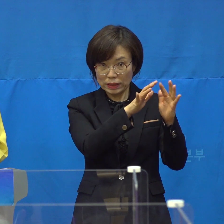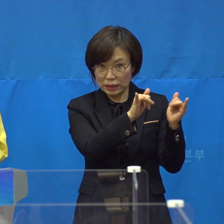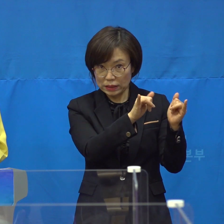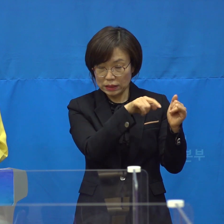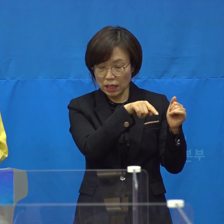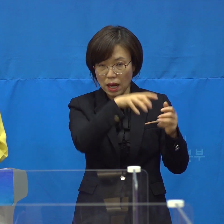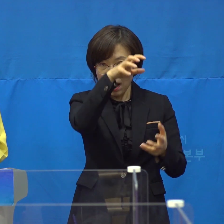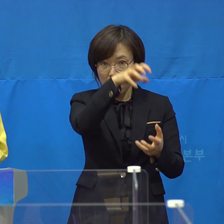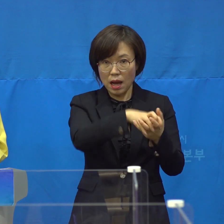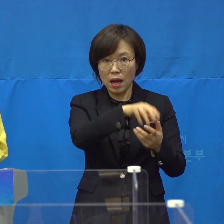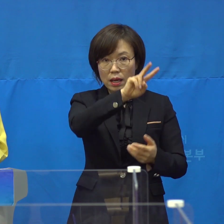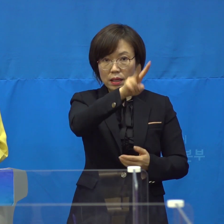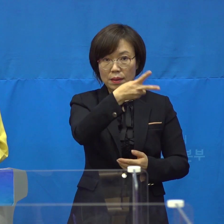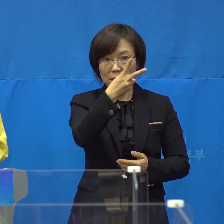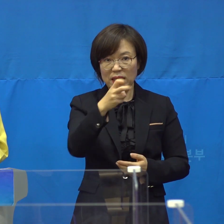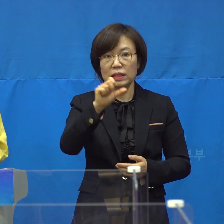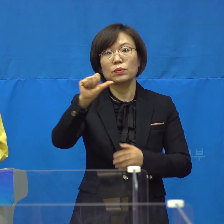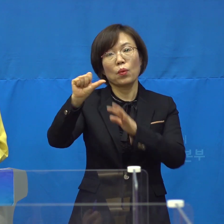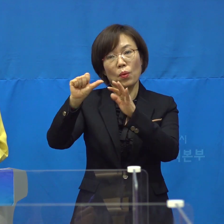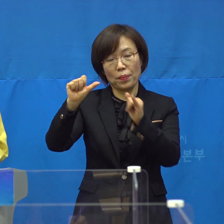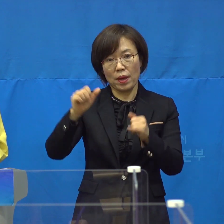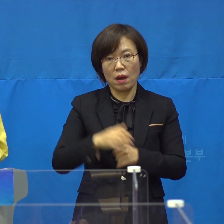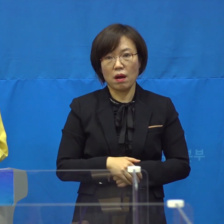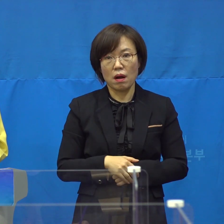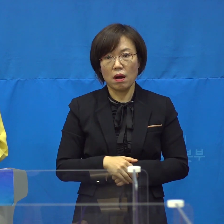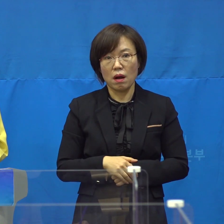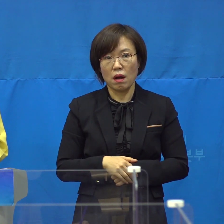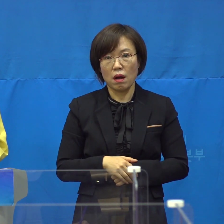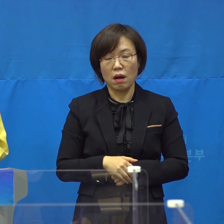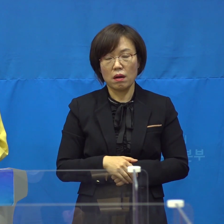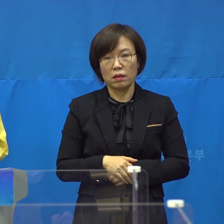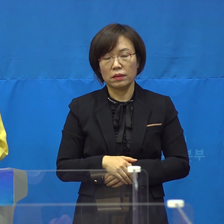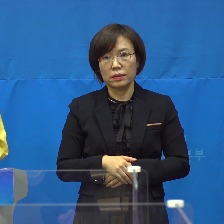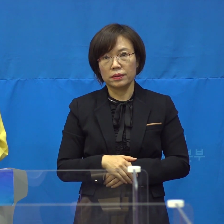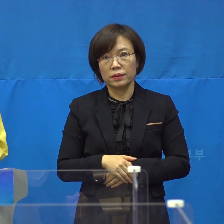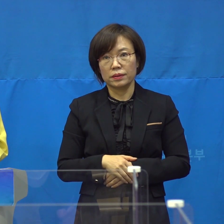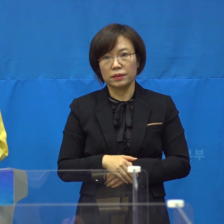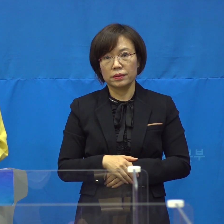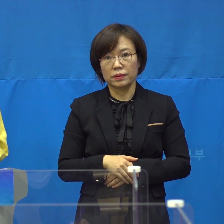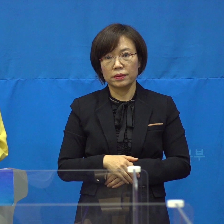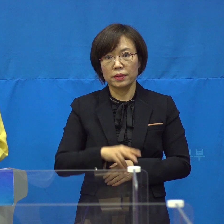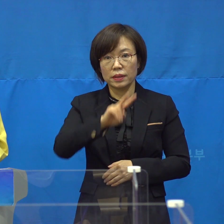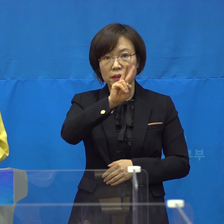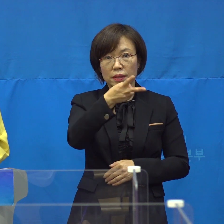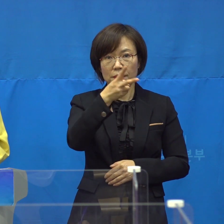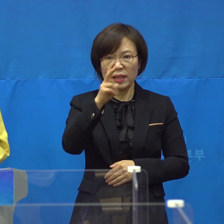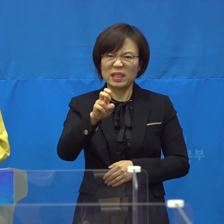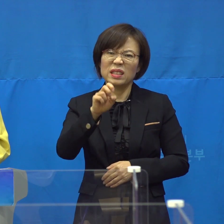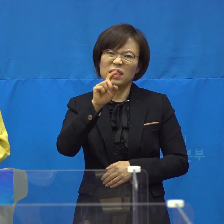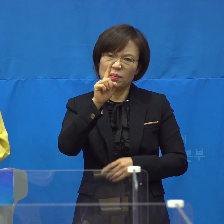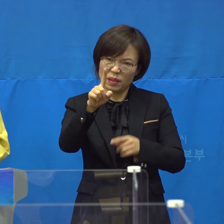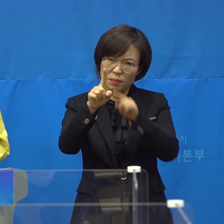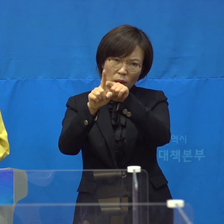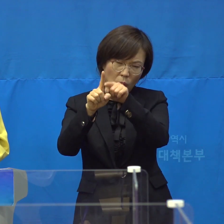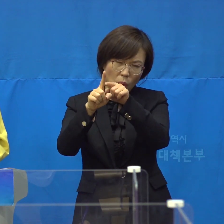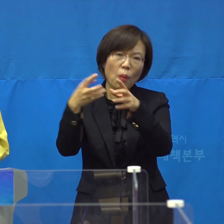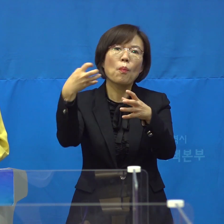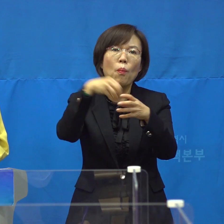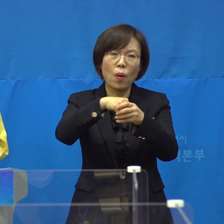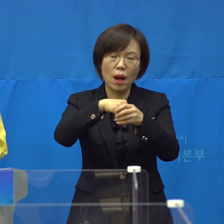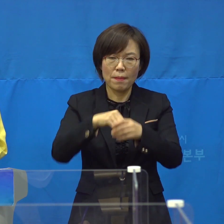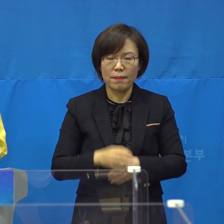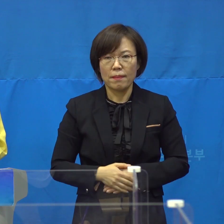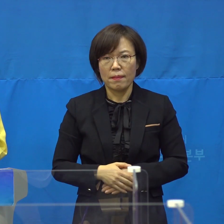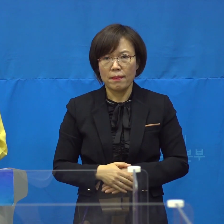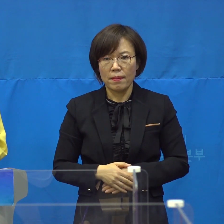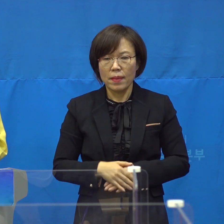확진자는 총 225명입니다. 지표 환자가 포함입니다. 지표 환자는 222번 확진자고요.